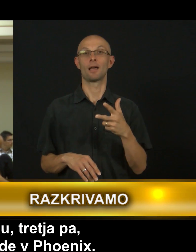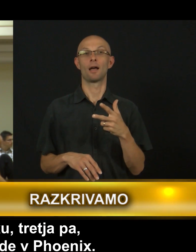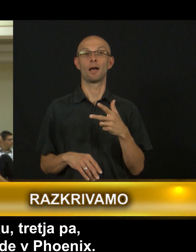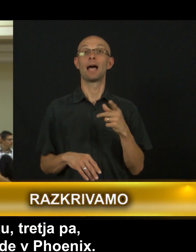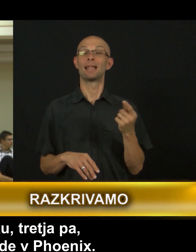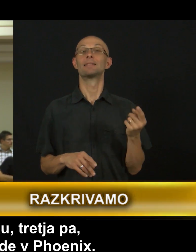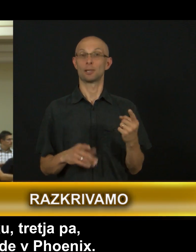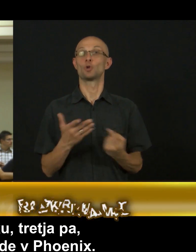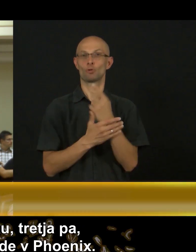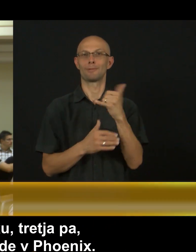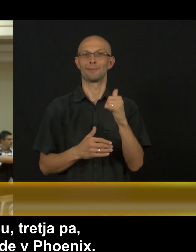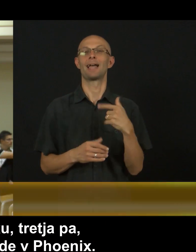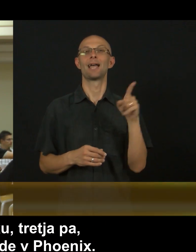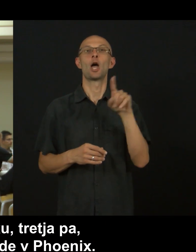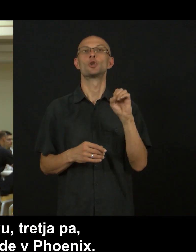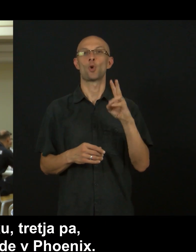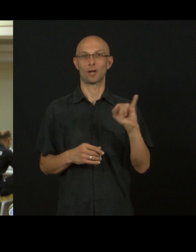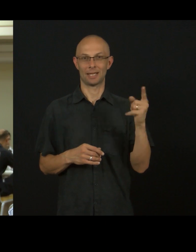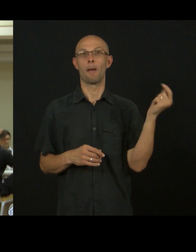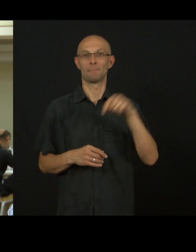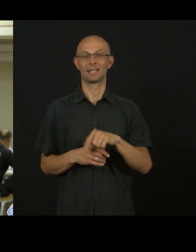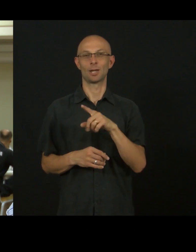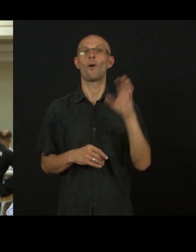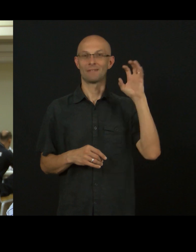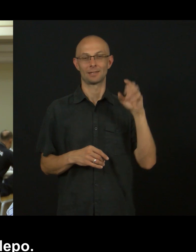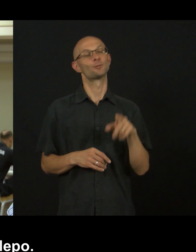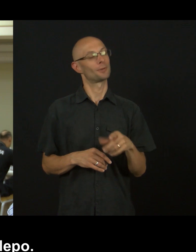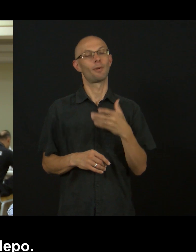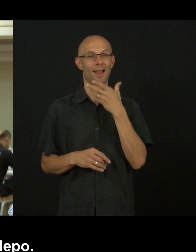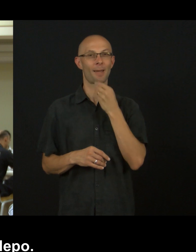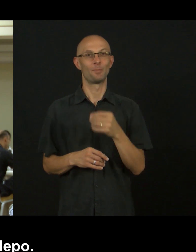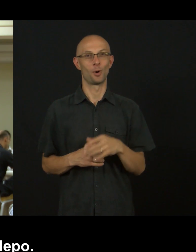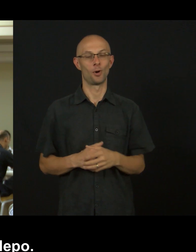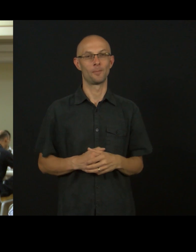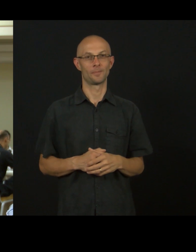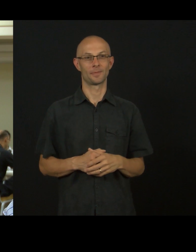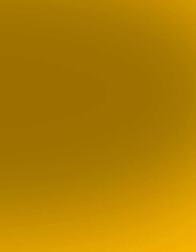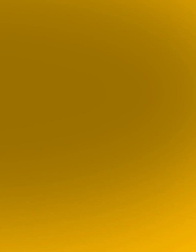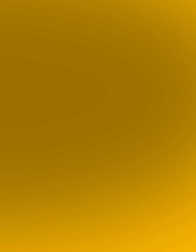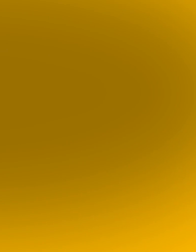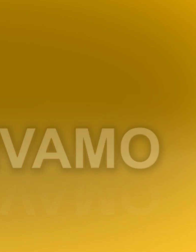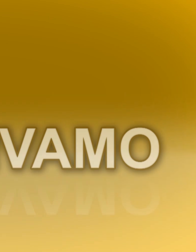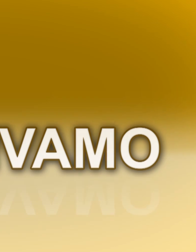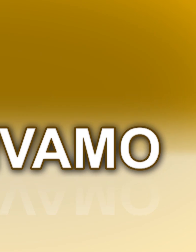pa, da se zgodi, da Zoki pride v Phoenix. Tako da, to bi bilo zelo lepo.